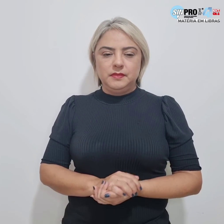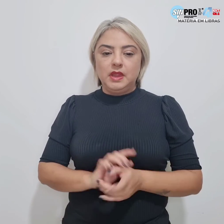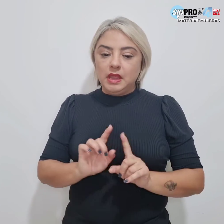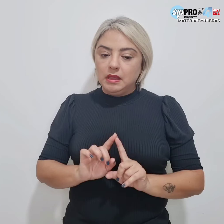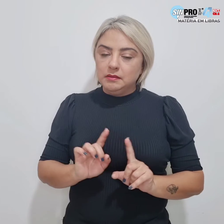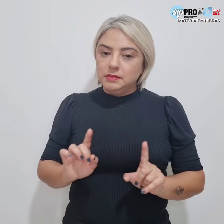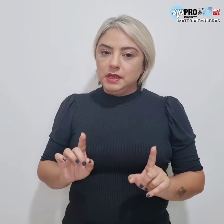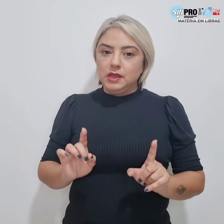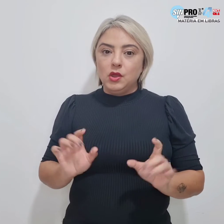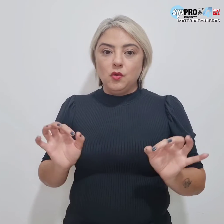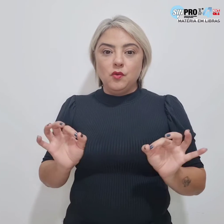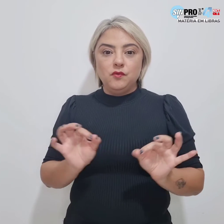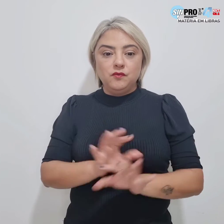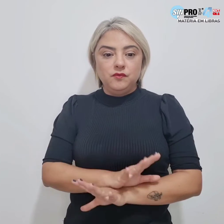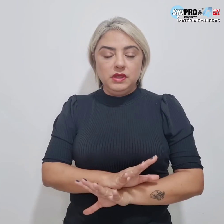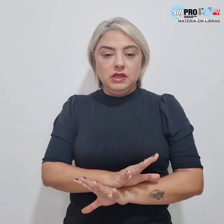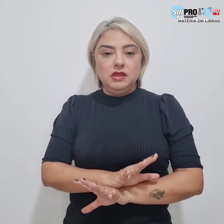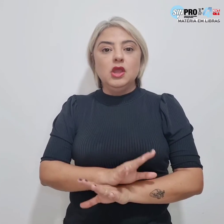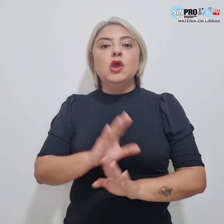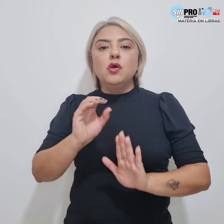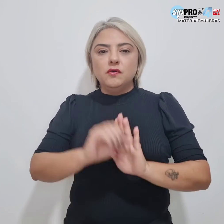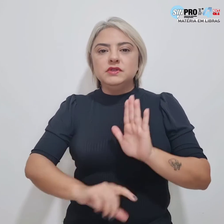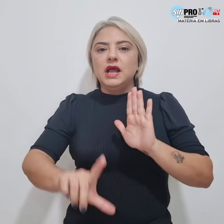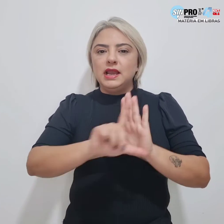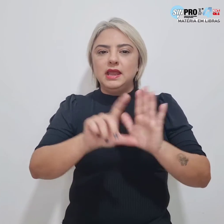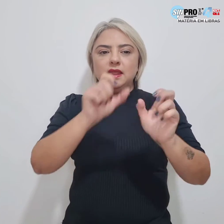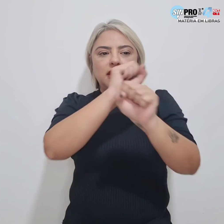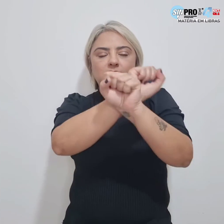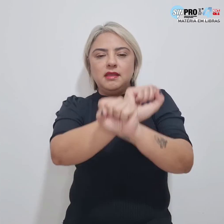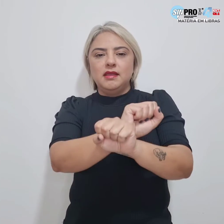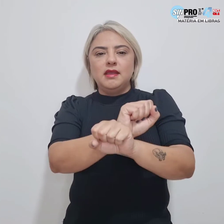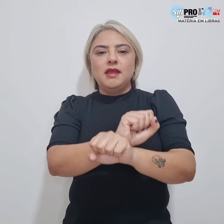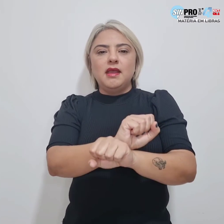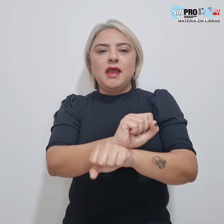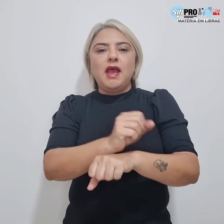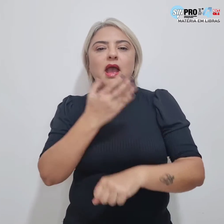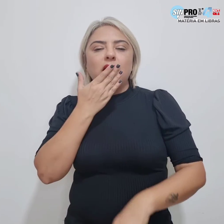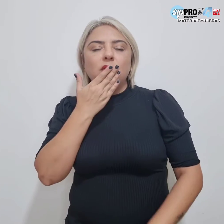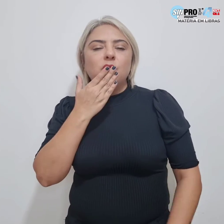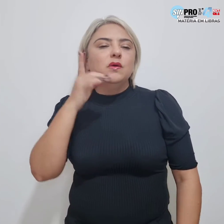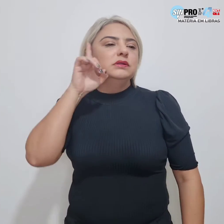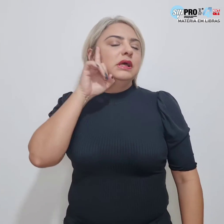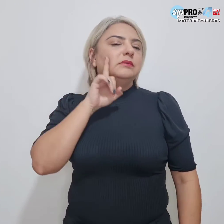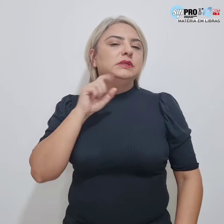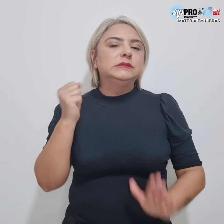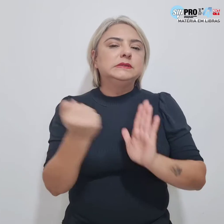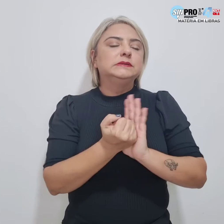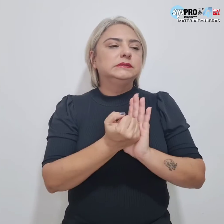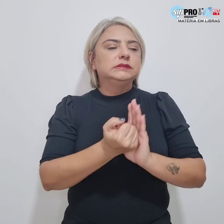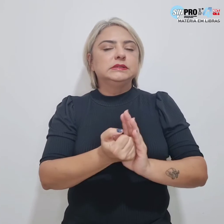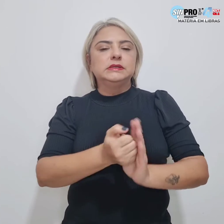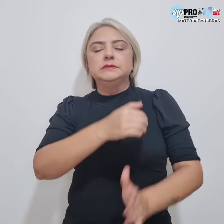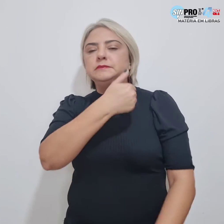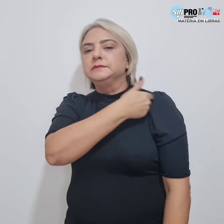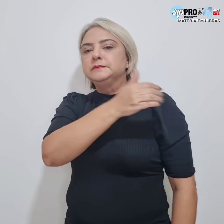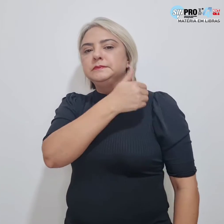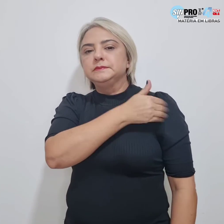Mesmo com o fim oficial da escravidão, a cor da pele continuou sendo o símbolo constante da discriminação e